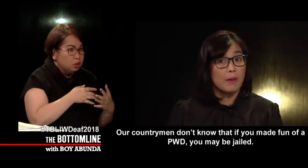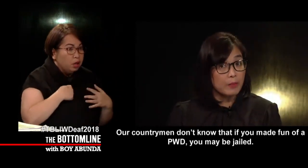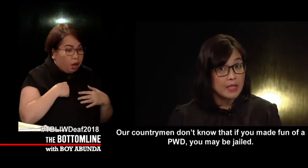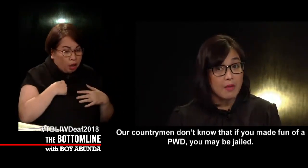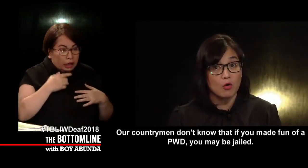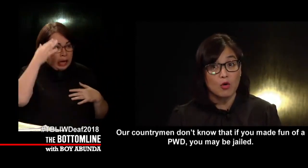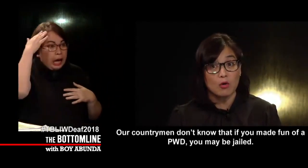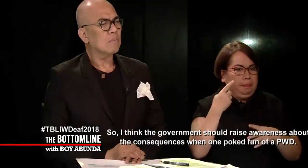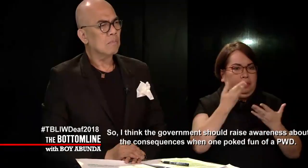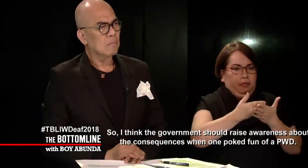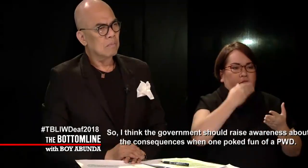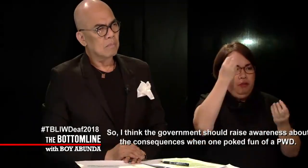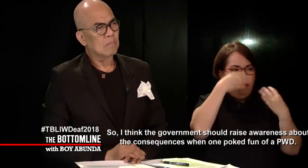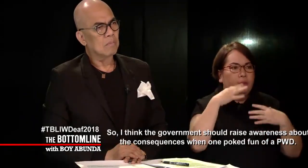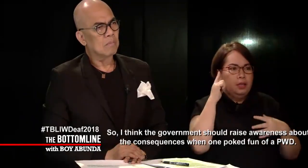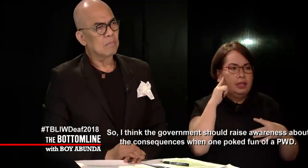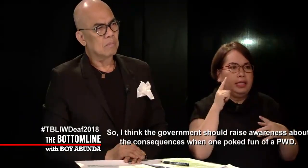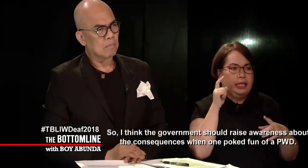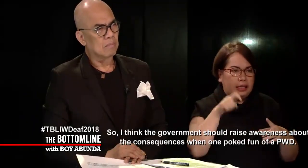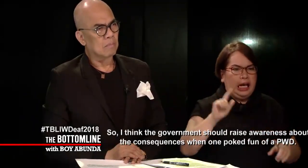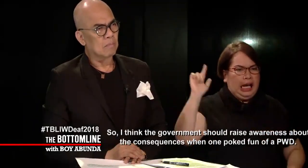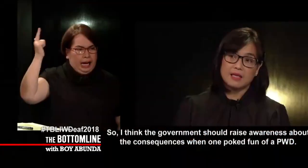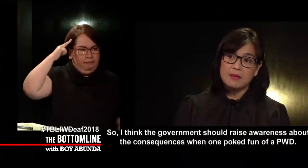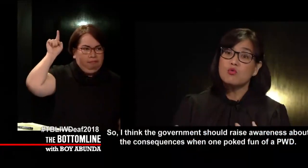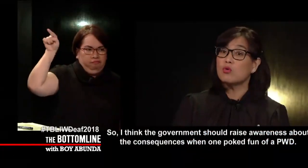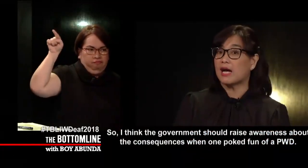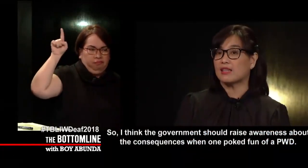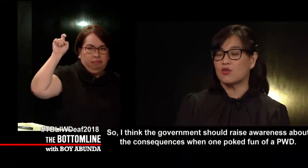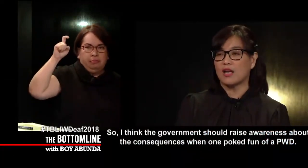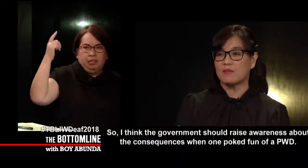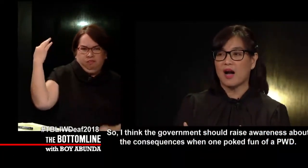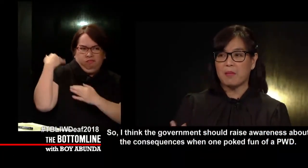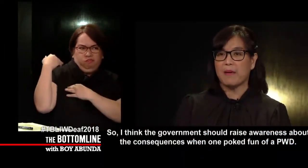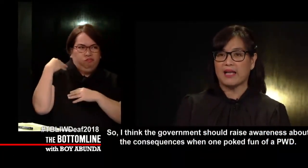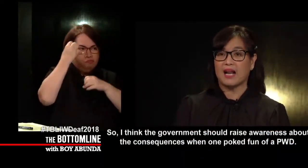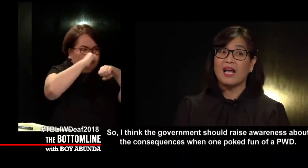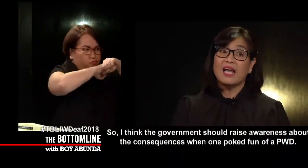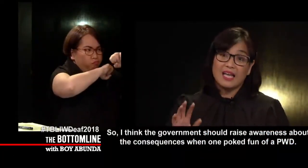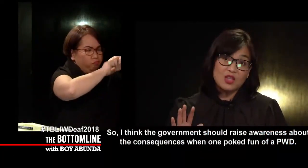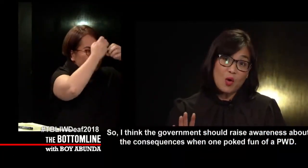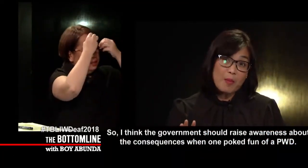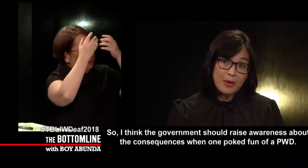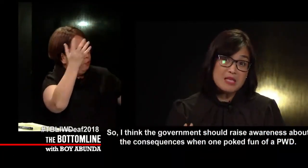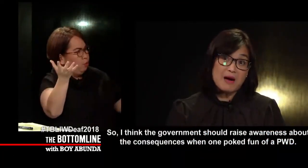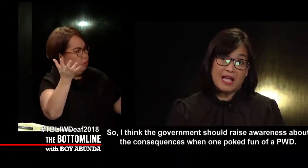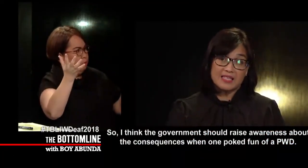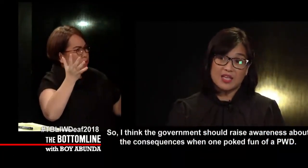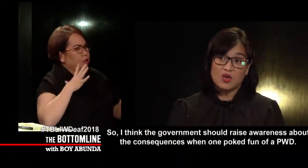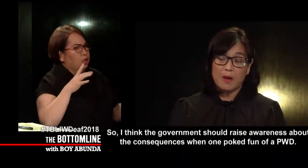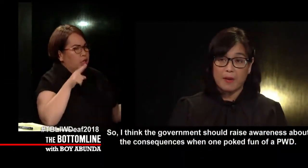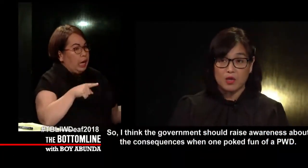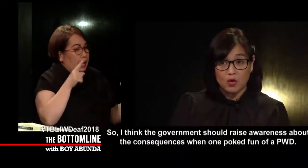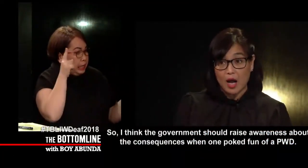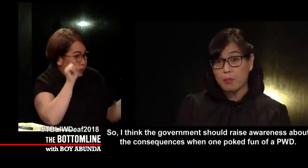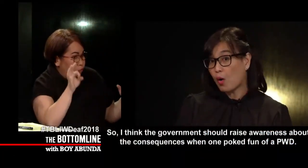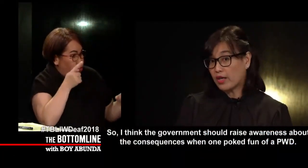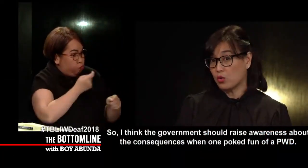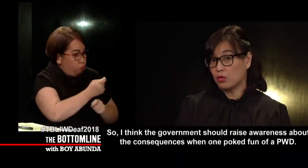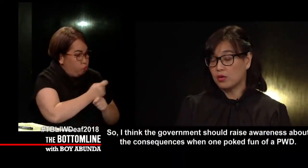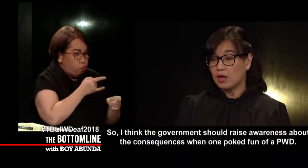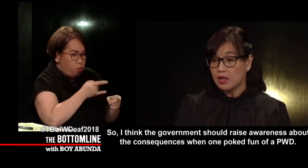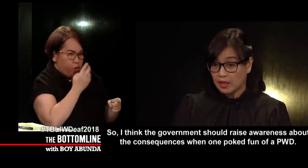ikaw pala pwedeng makulong. So tingin ko, ang gobyerno dapat imulat yung ating mga kababayan na ito ang pwede mangyari sa inyo kapag yung